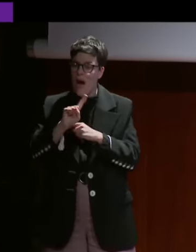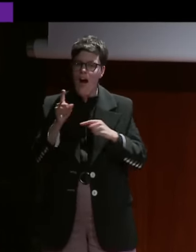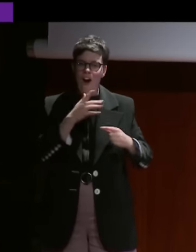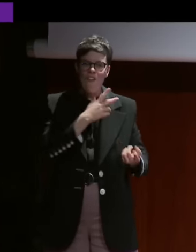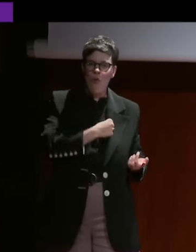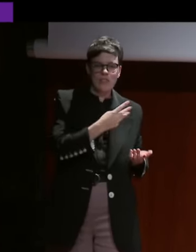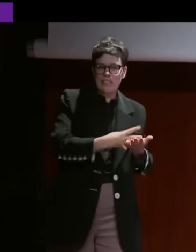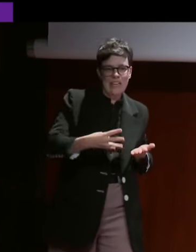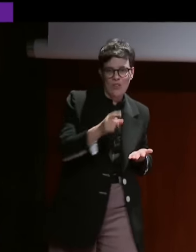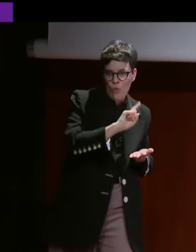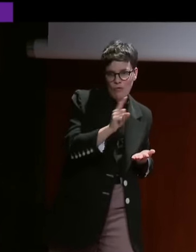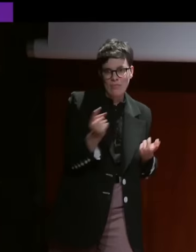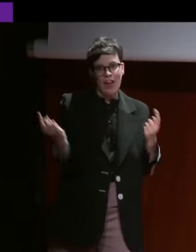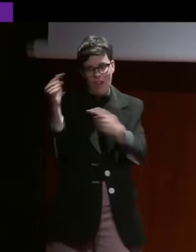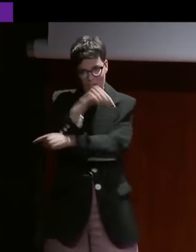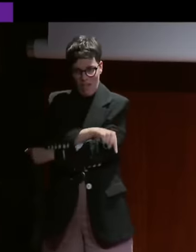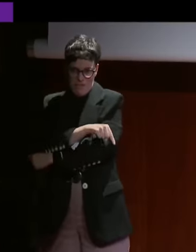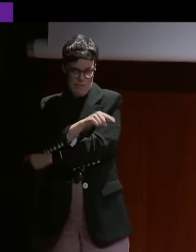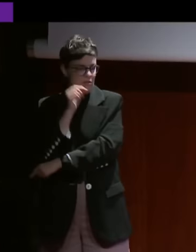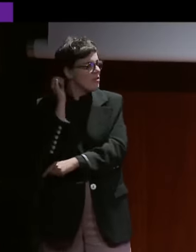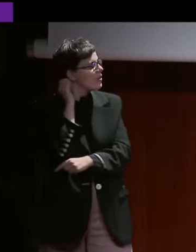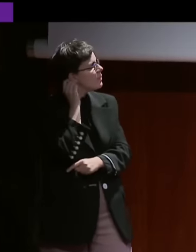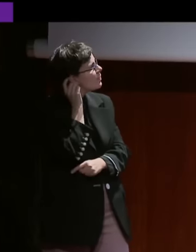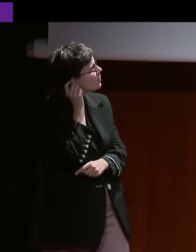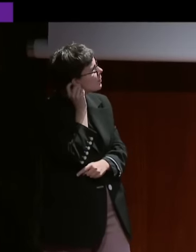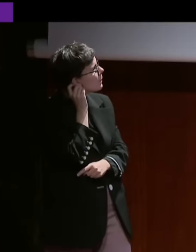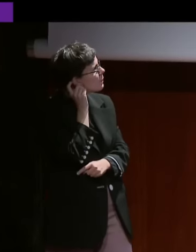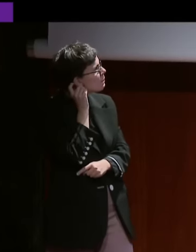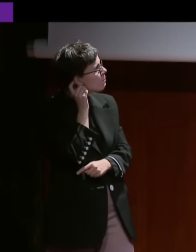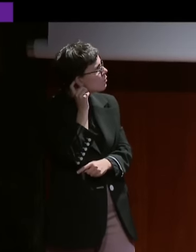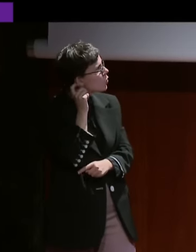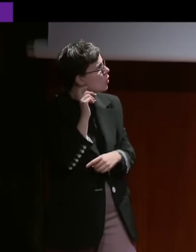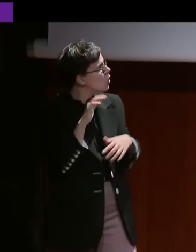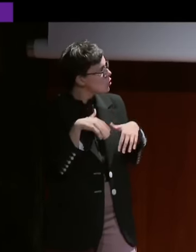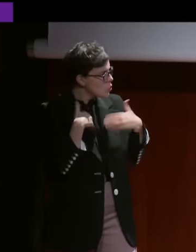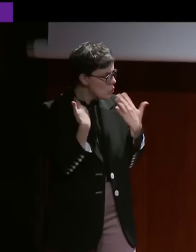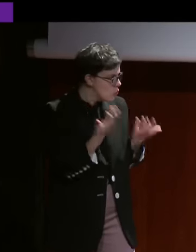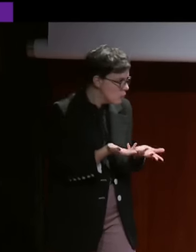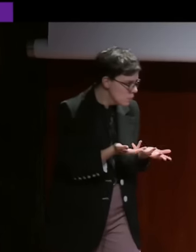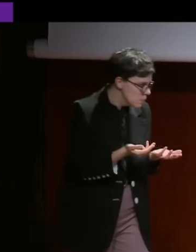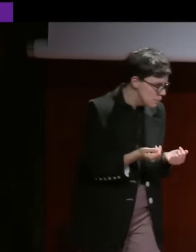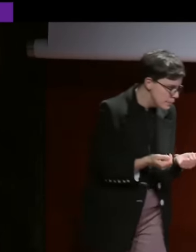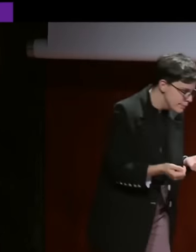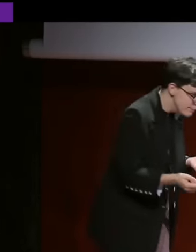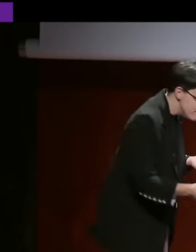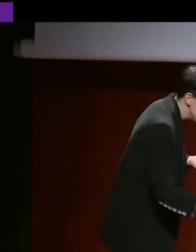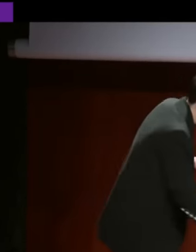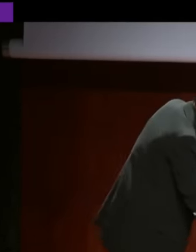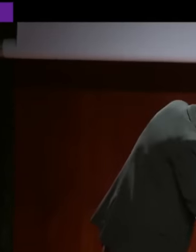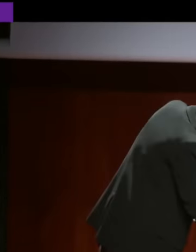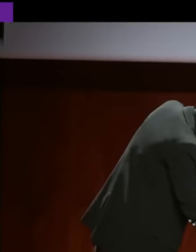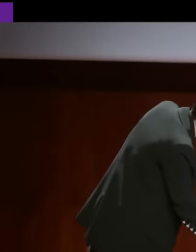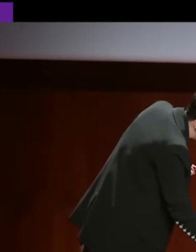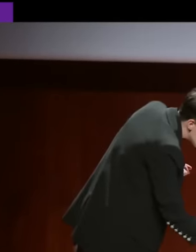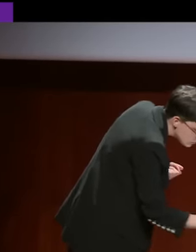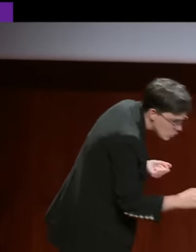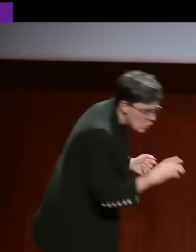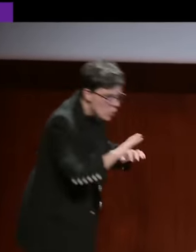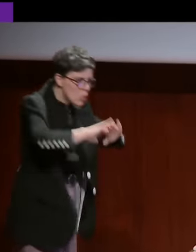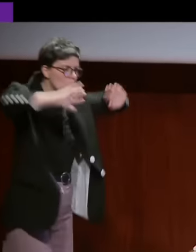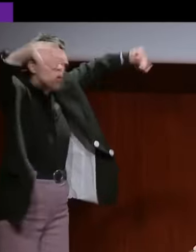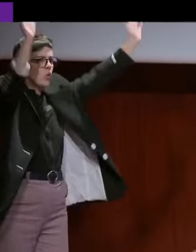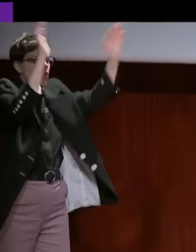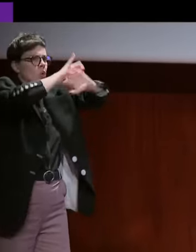vraiment une transcription de la langue des signes. Ça respecte la structure de la langue des signes. Ce n'est pas du français signé, ce qu'on appelle le français signé.